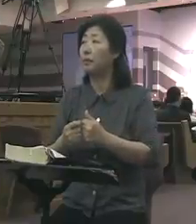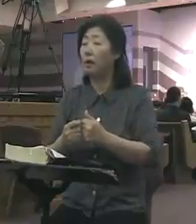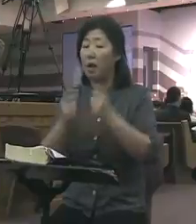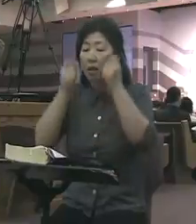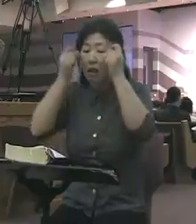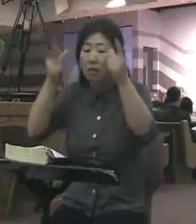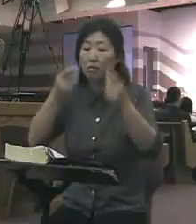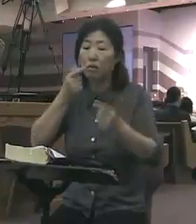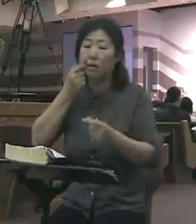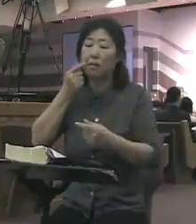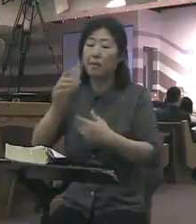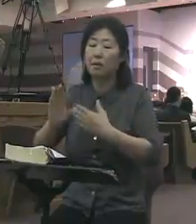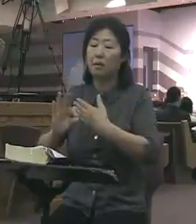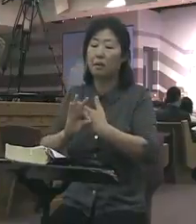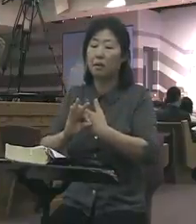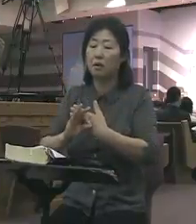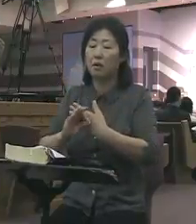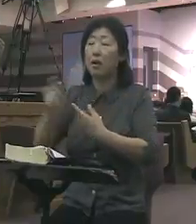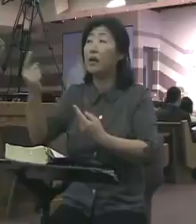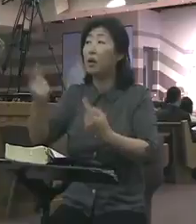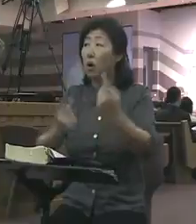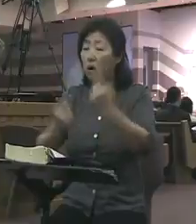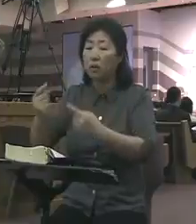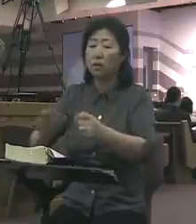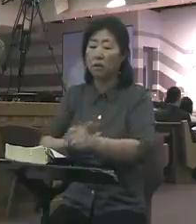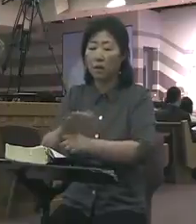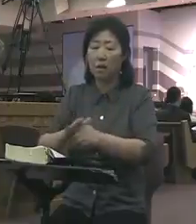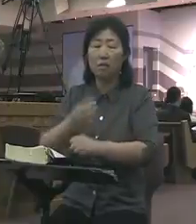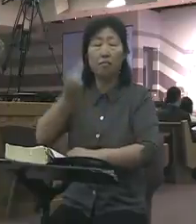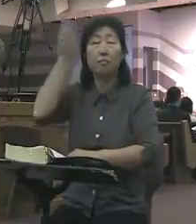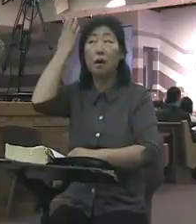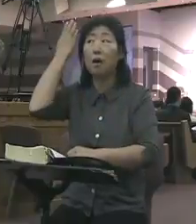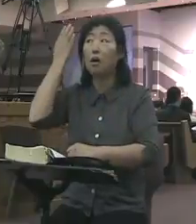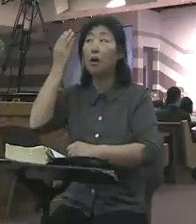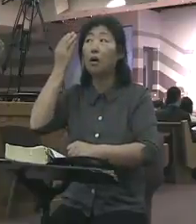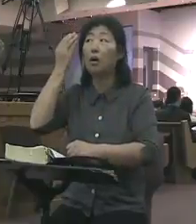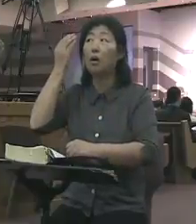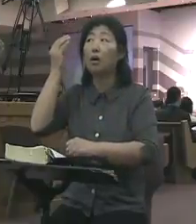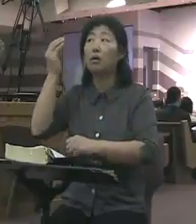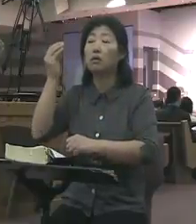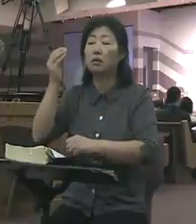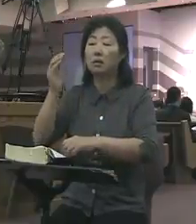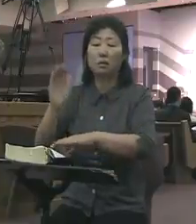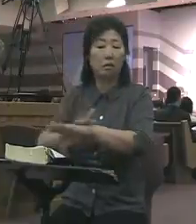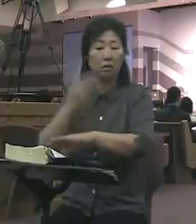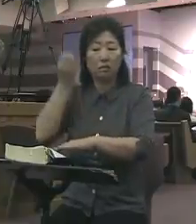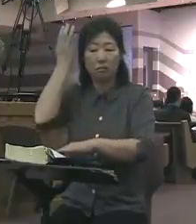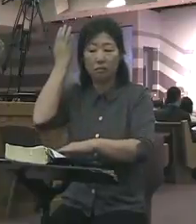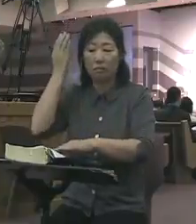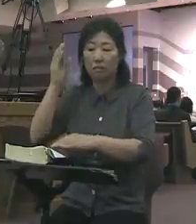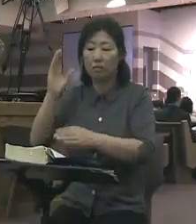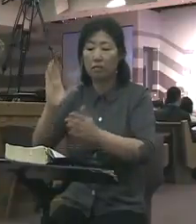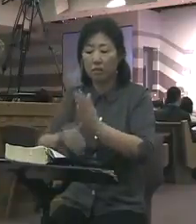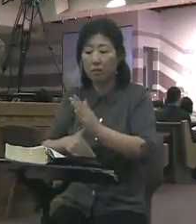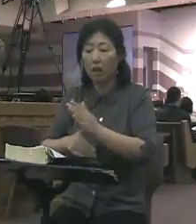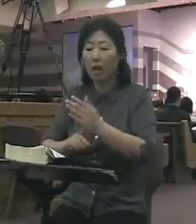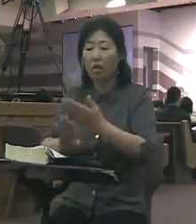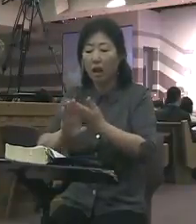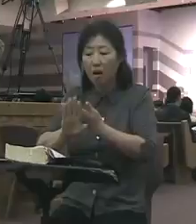못하면 형제 사랑을 망각하고 소홀히 할 때 우리는 다른 것으로, 비본질적인 것으로